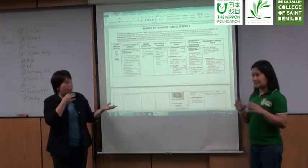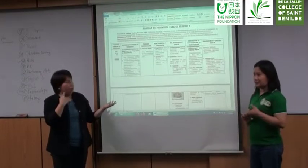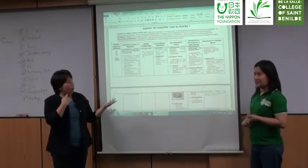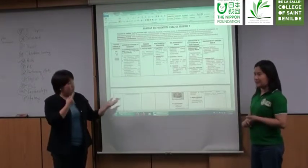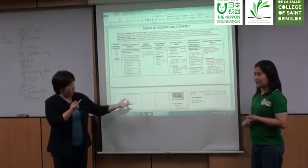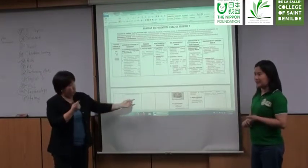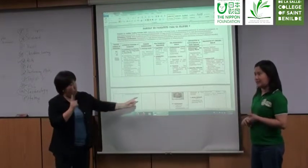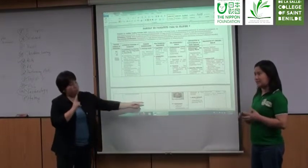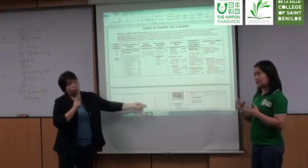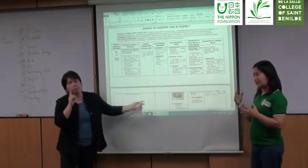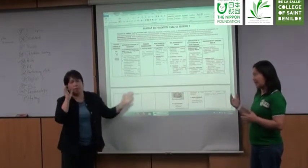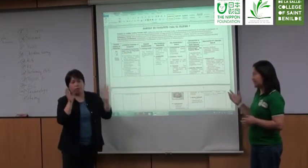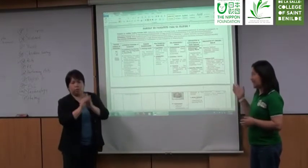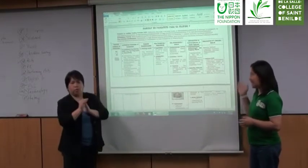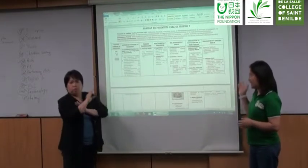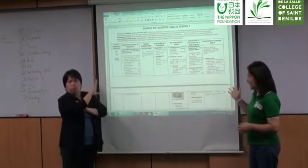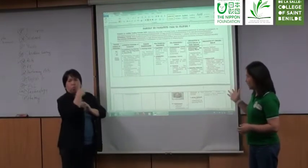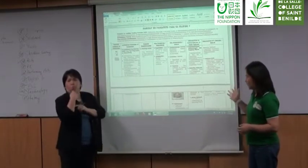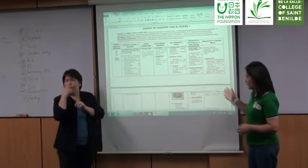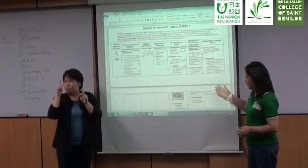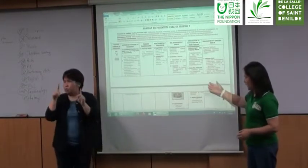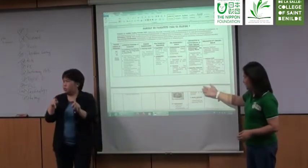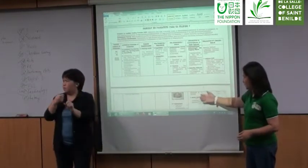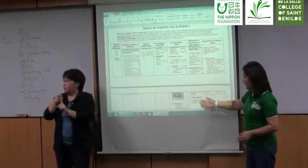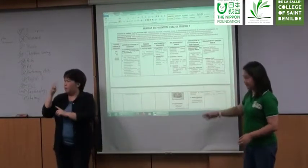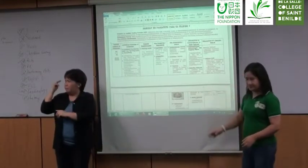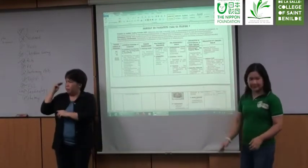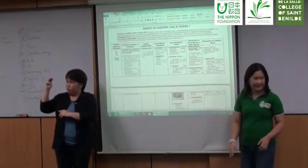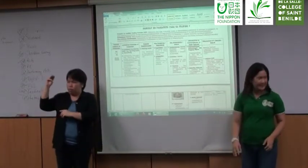ilalang, sabihin natin ito, iya sa Hinto.